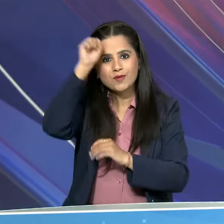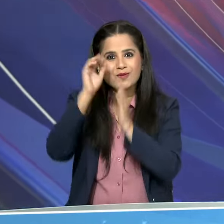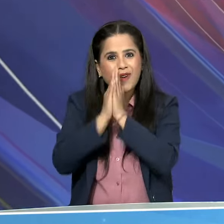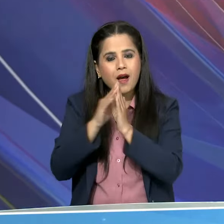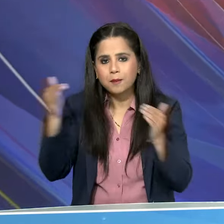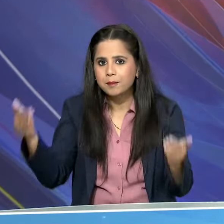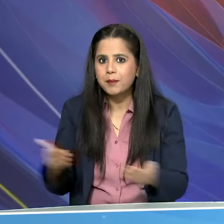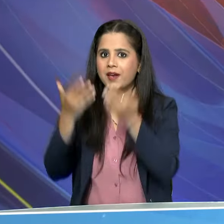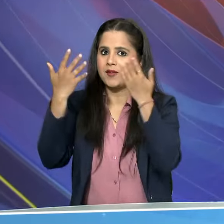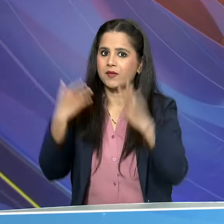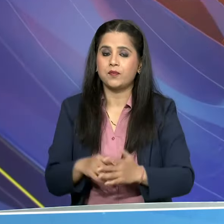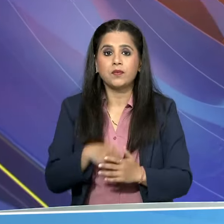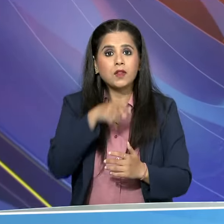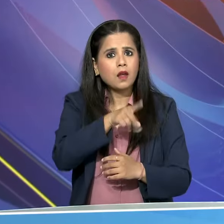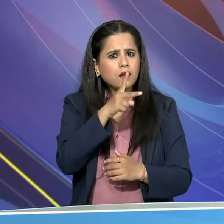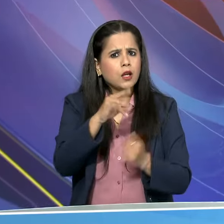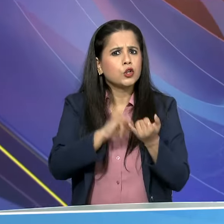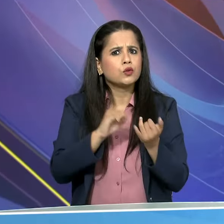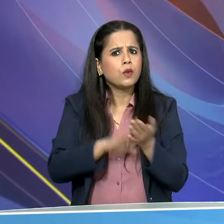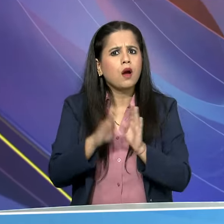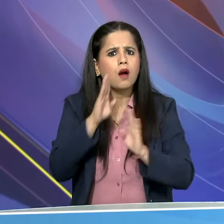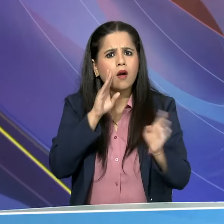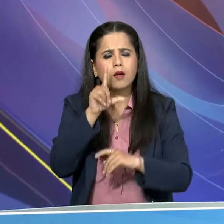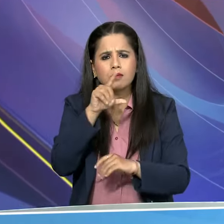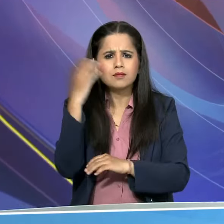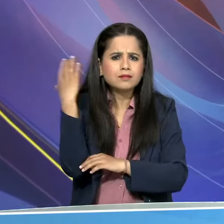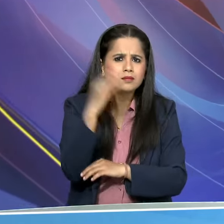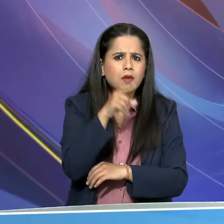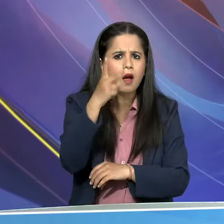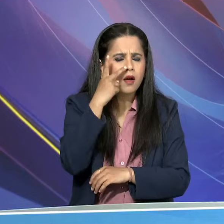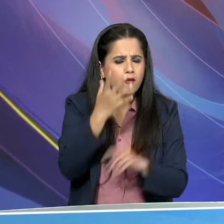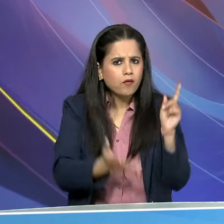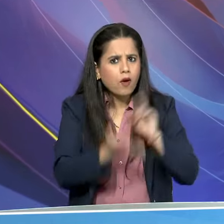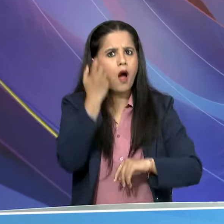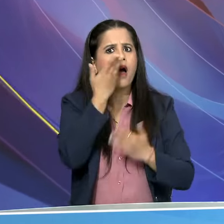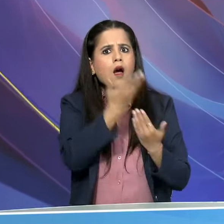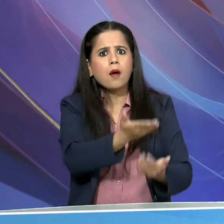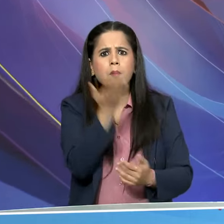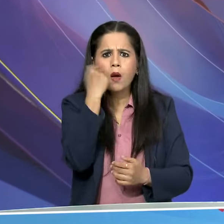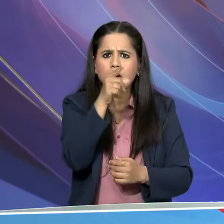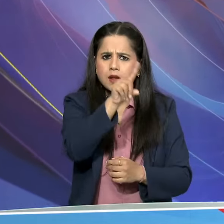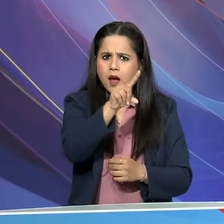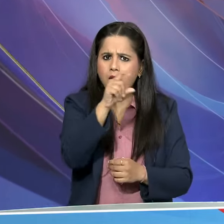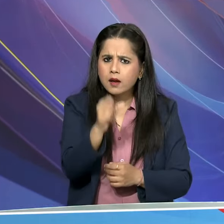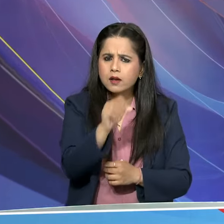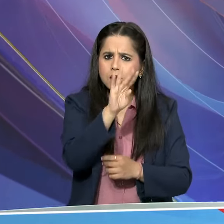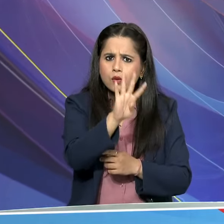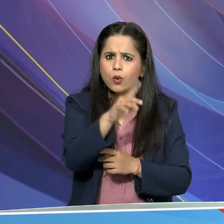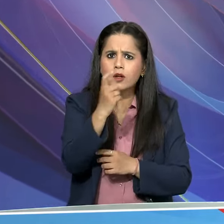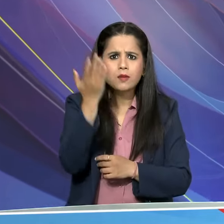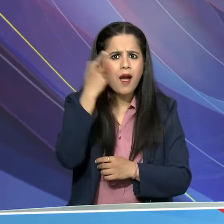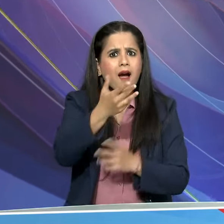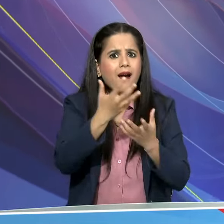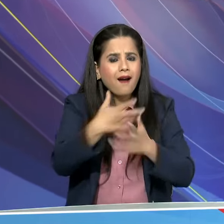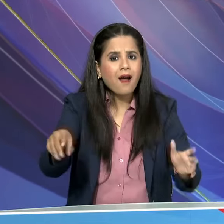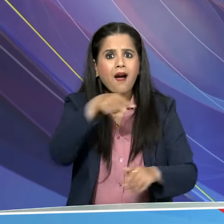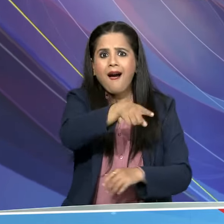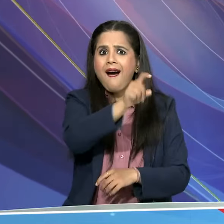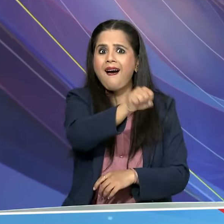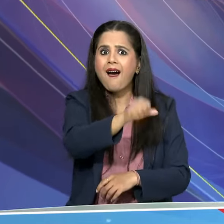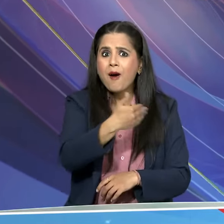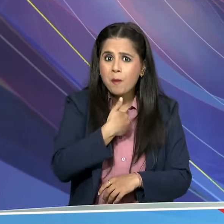जब उन्हें एक सोशल मीडिया पोस्ट के मध्य से पता चला की वे 1947 में